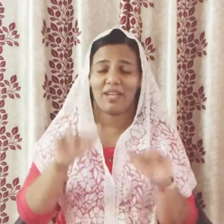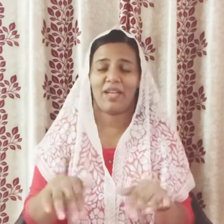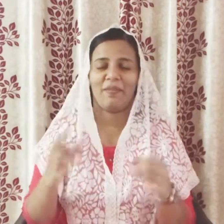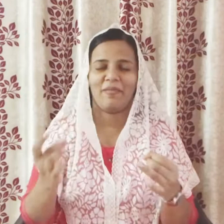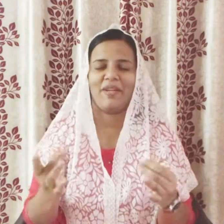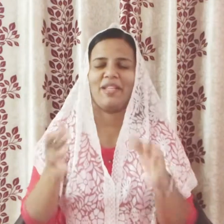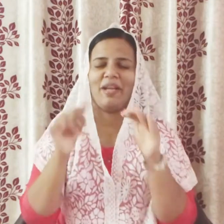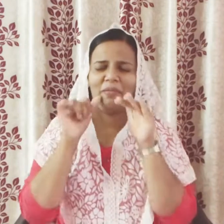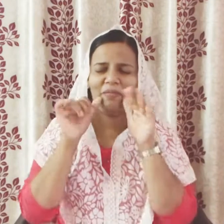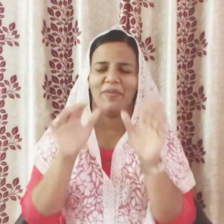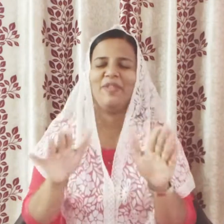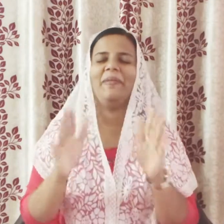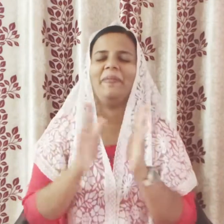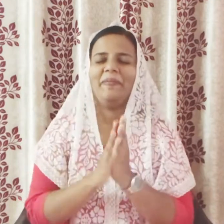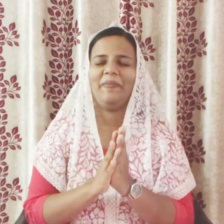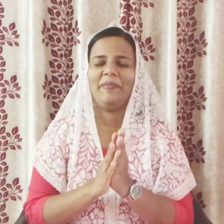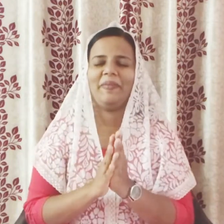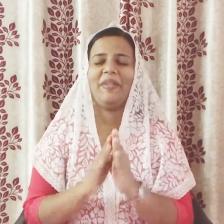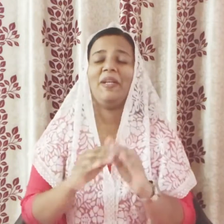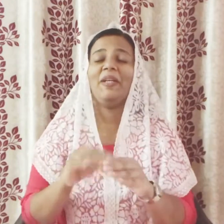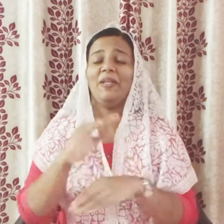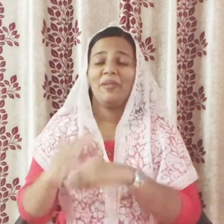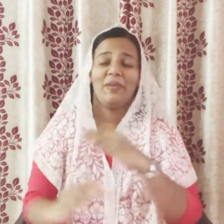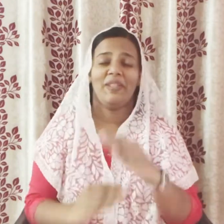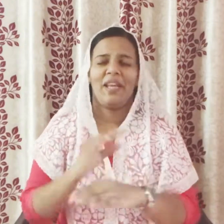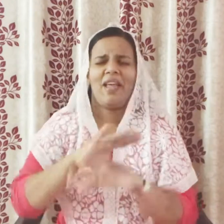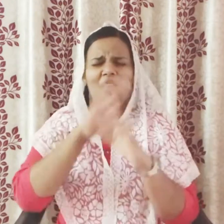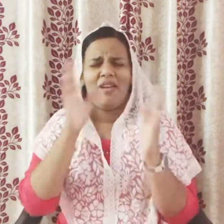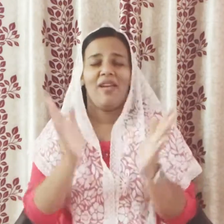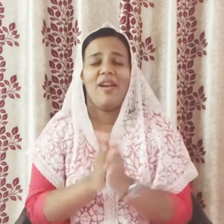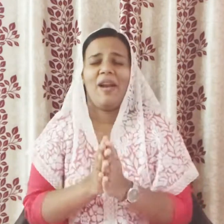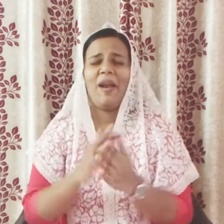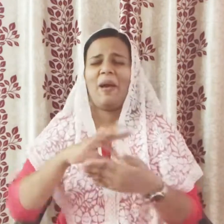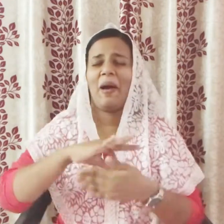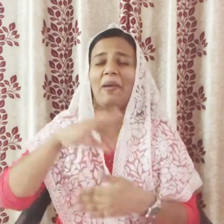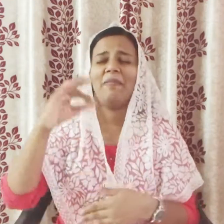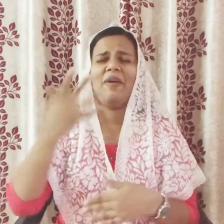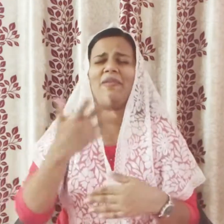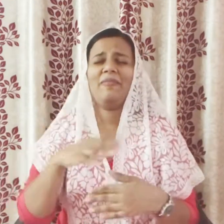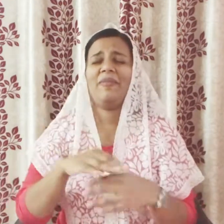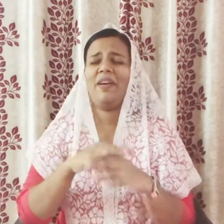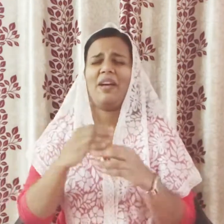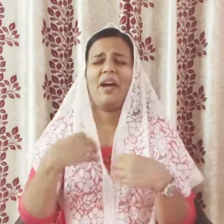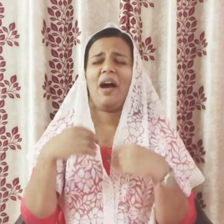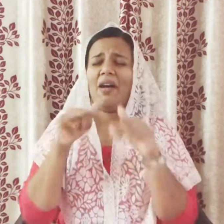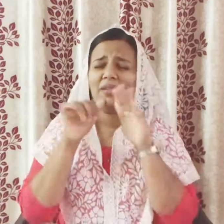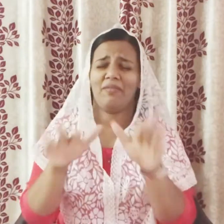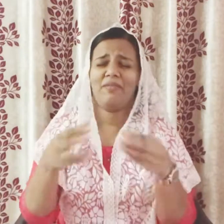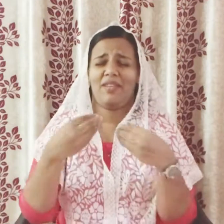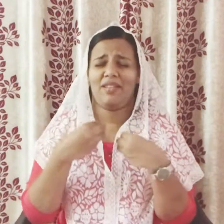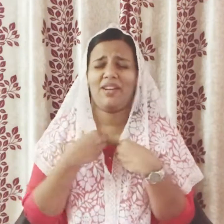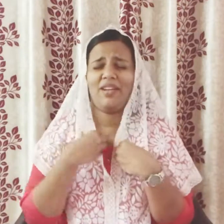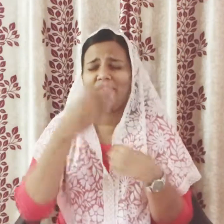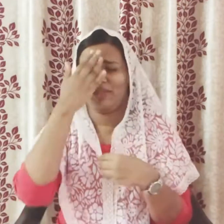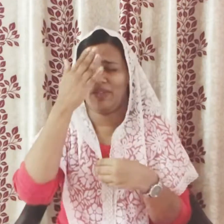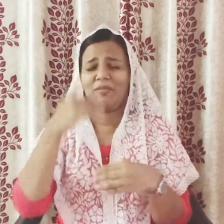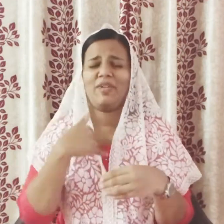ഈ പകലിനെ ഞങ്ങൾ ബ്ലസ് ചെയ്യുന്നു. ആമേൻ. സ്വർഗത്തിലെ സകല ആത്മീക അനുഗ്രഹങ്ങളാലും അങ്ങ് ഞങ്ങളെ അനുഗ്രഹിച്ചിരിക്കുന്നതിനായി സ്തോത്രം. അങ്ങ് ഞങ്ങളെ